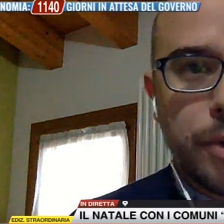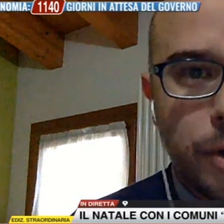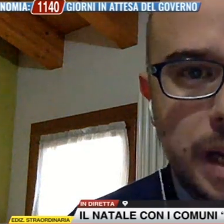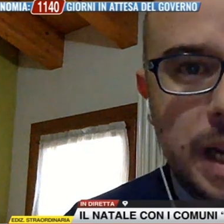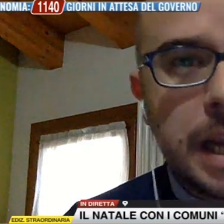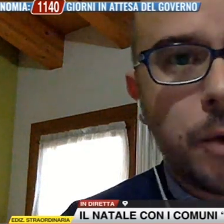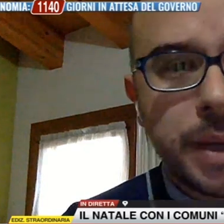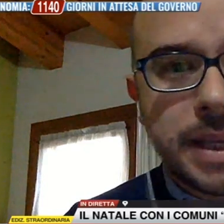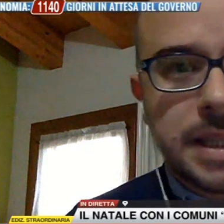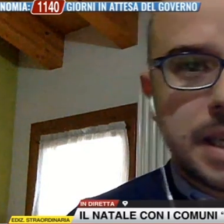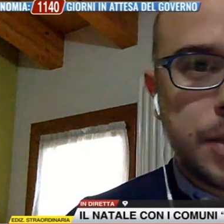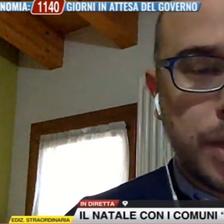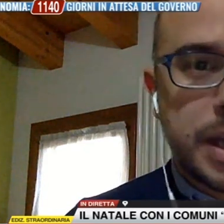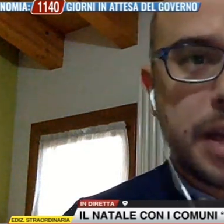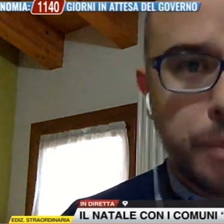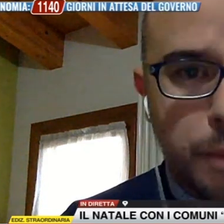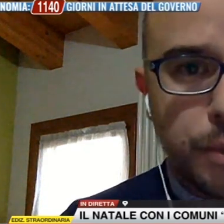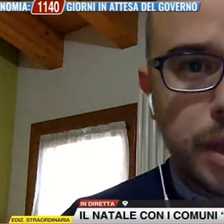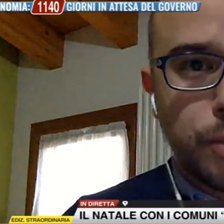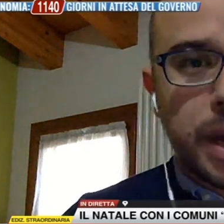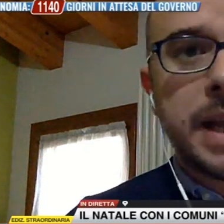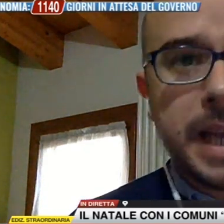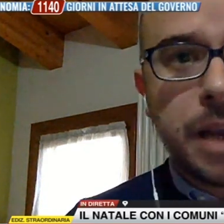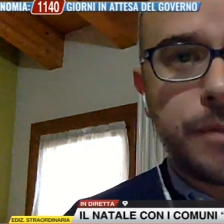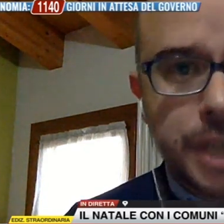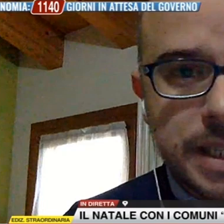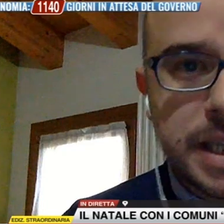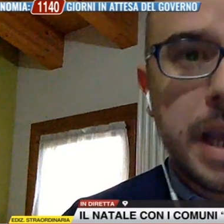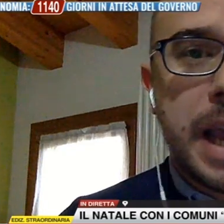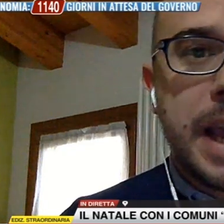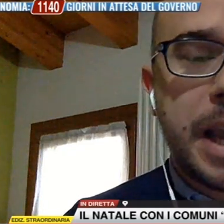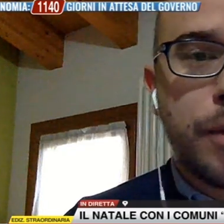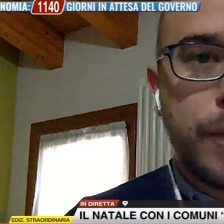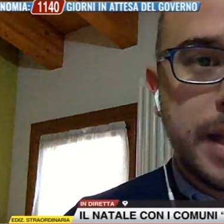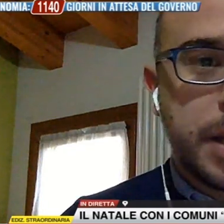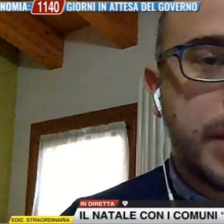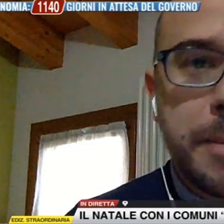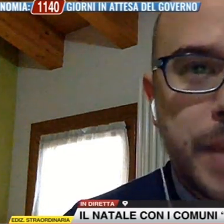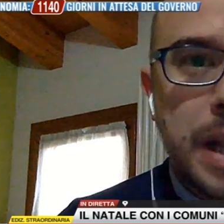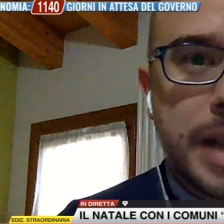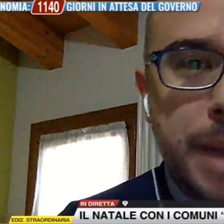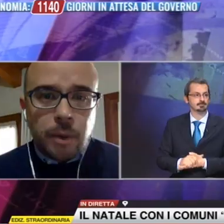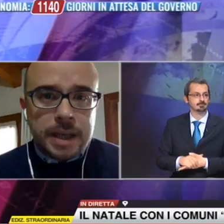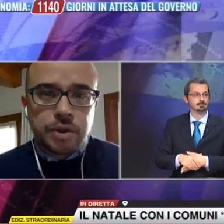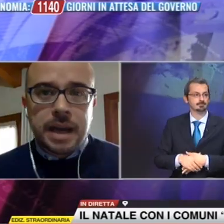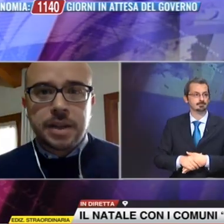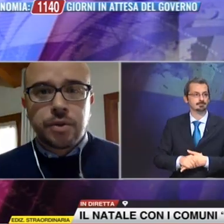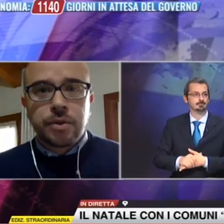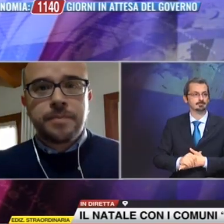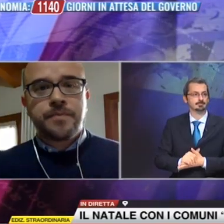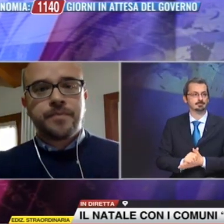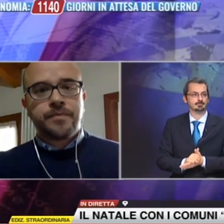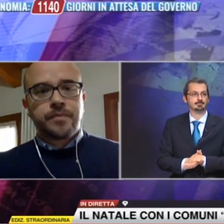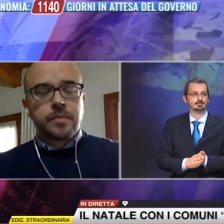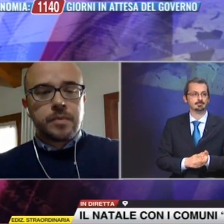chiaro le competenze delle Regioni, cercando proprio di ridurre inefficienze e conflitti. Ma guarda, quindi che il tema è questo, non si stanno